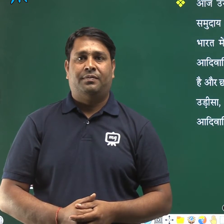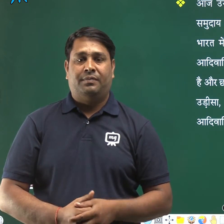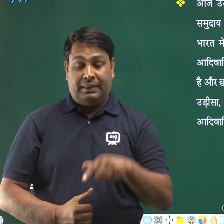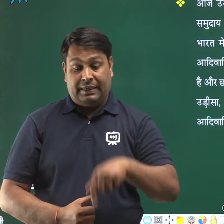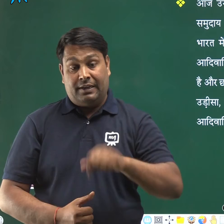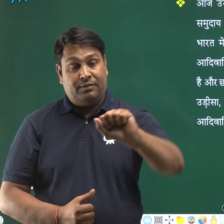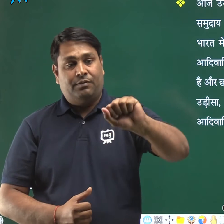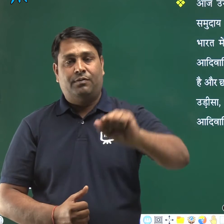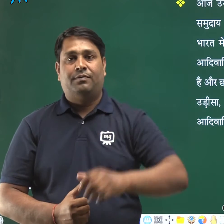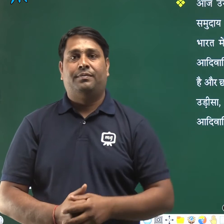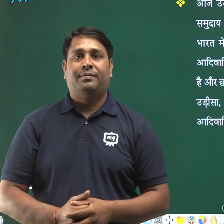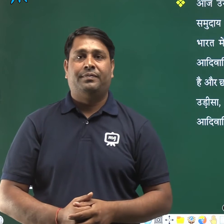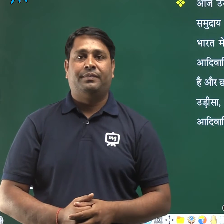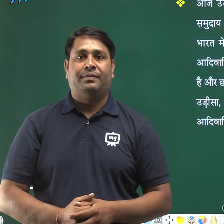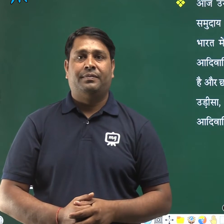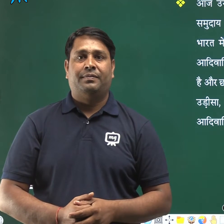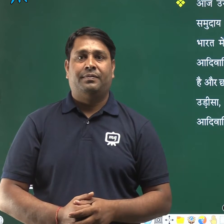आज उन्हें